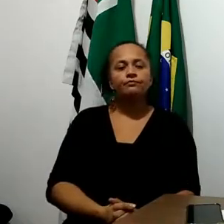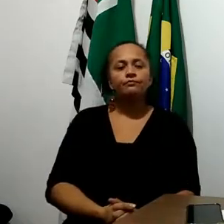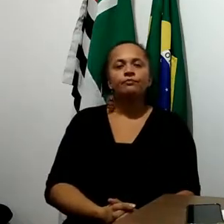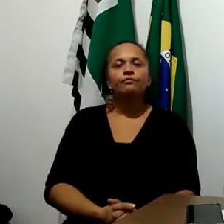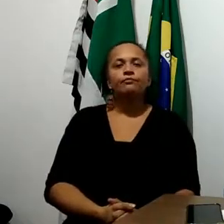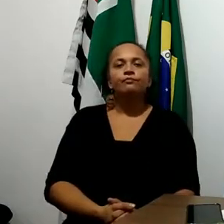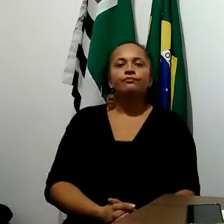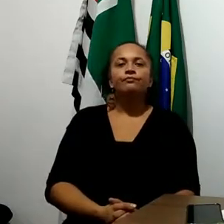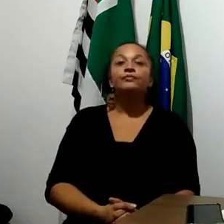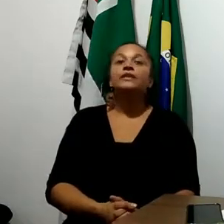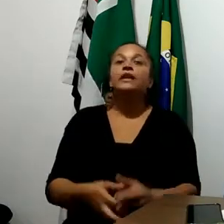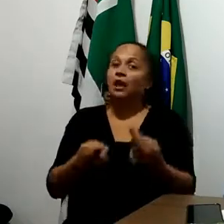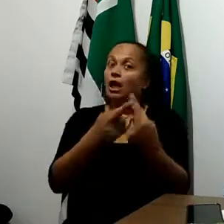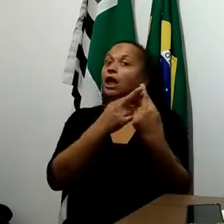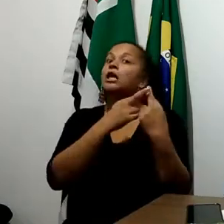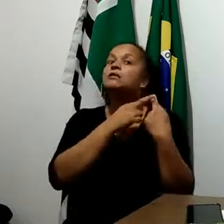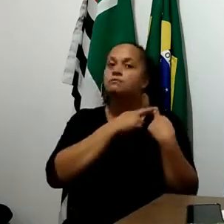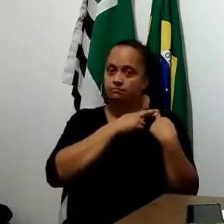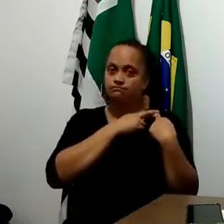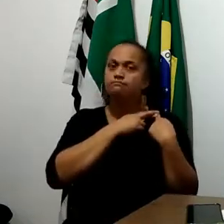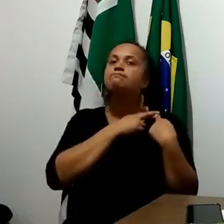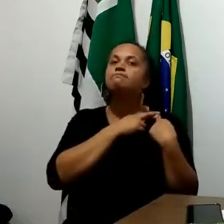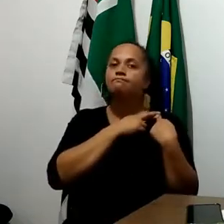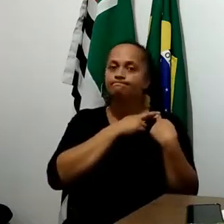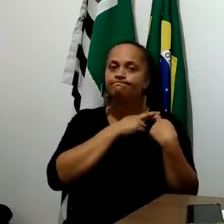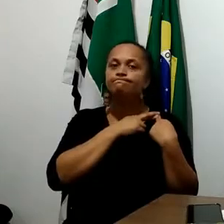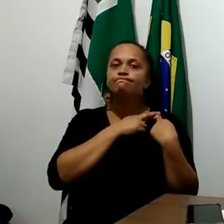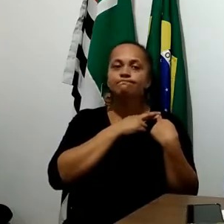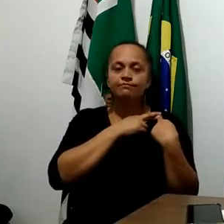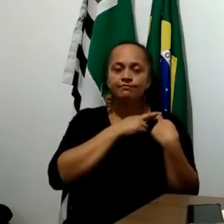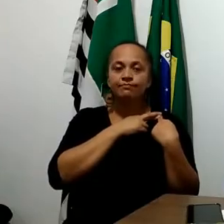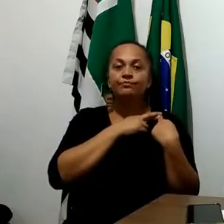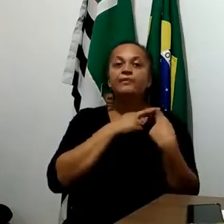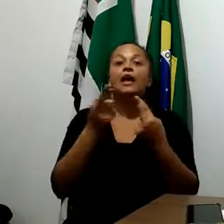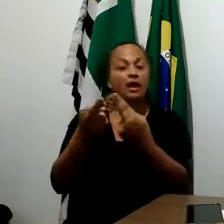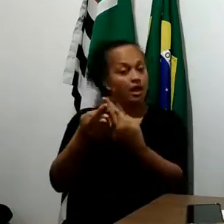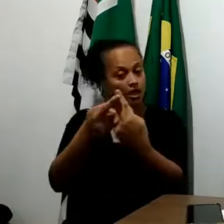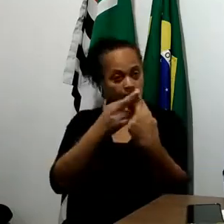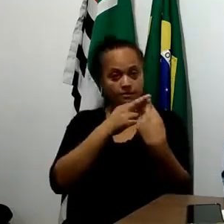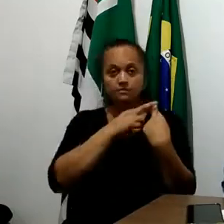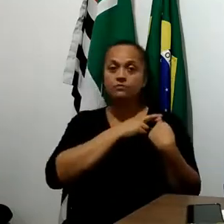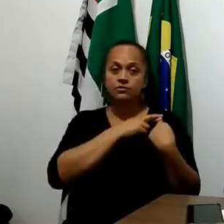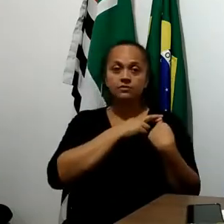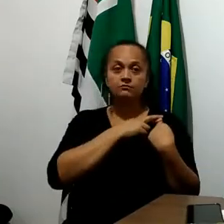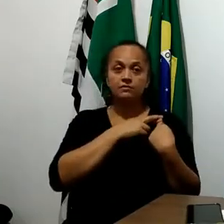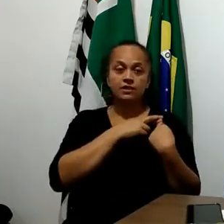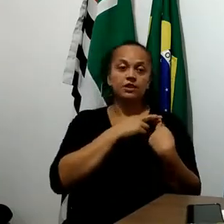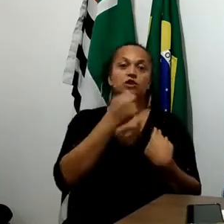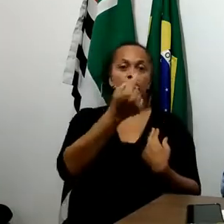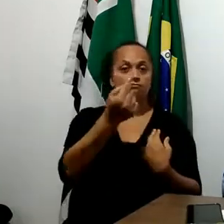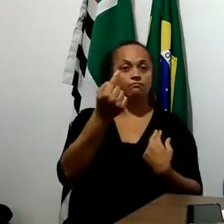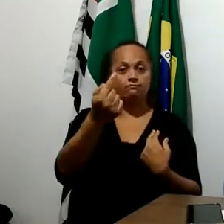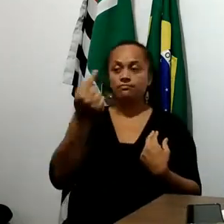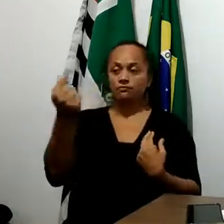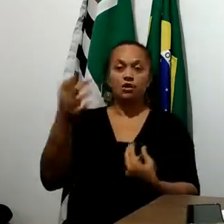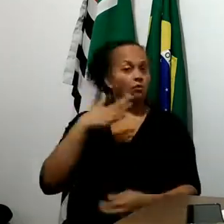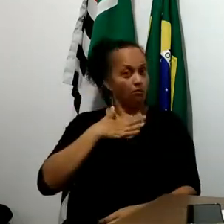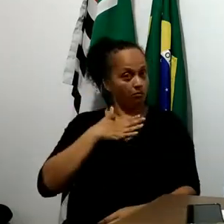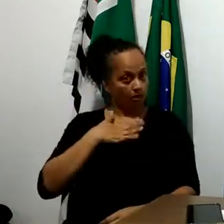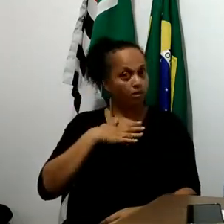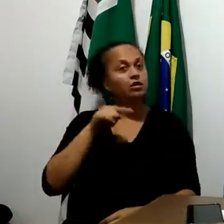mais, é responsabilidade, veja bem, é responsabilidade de cada um de nós, minha